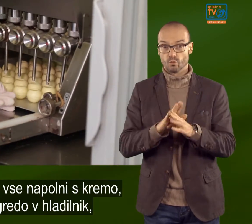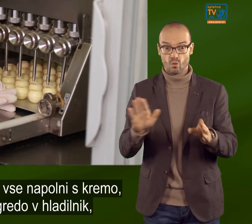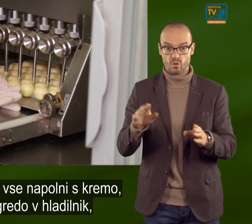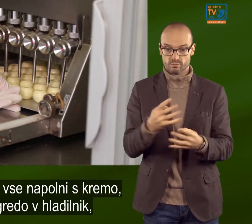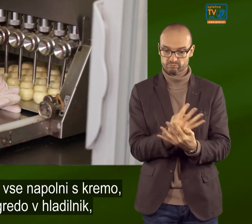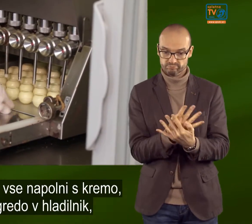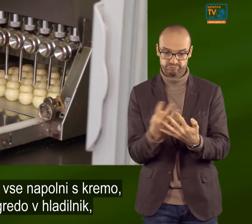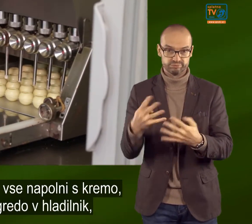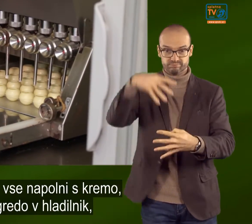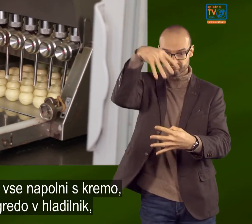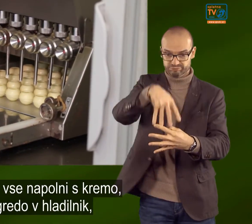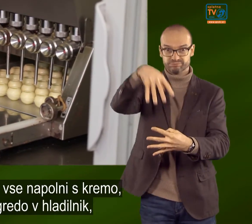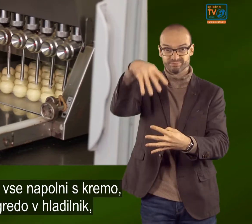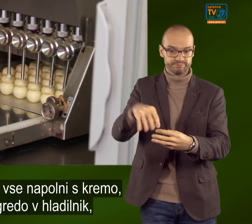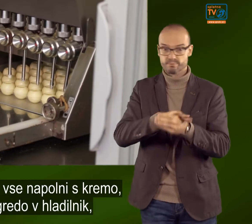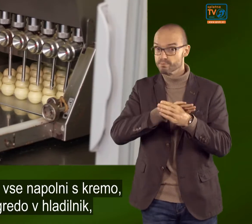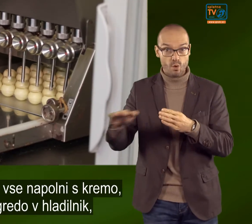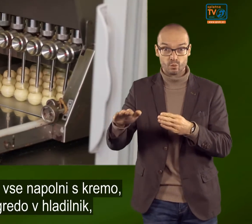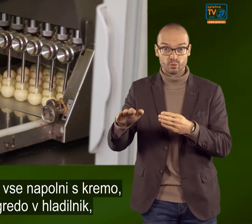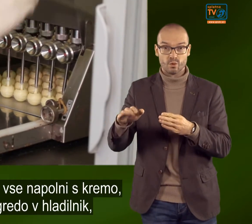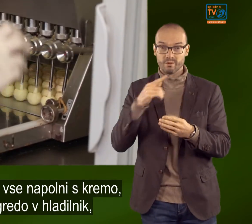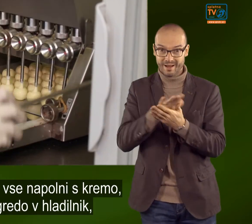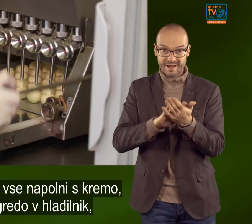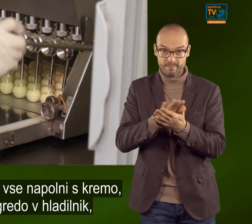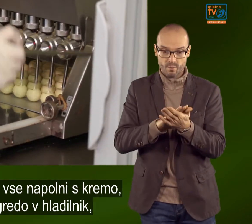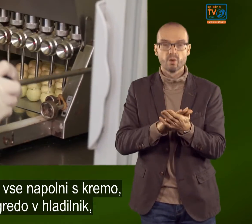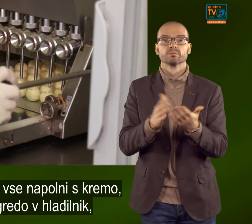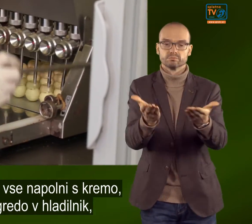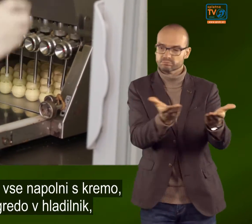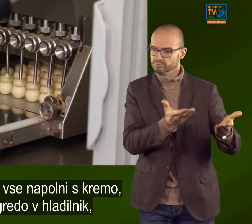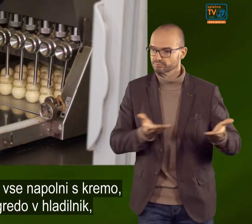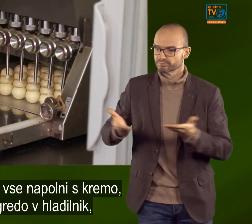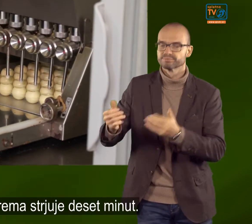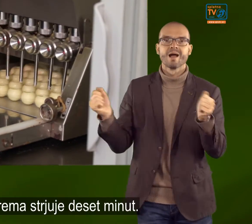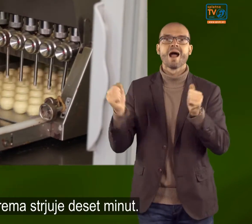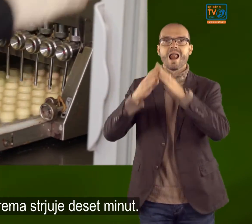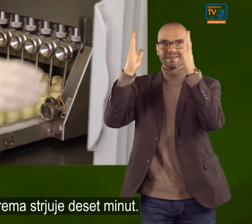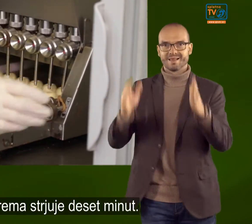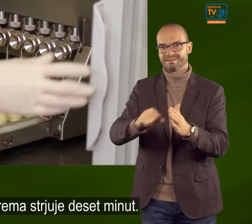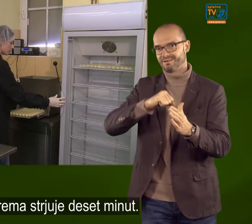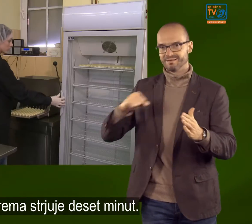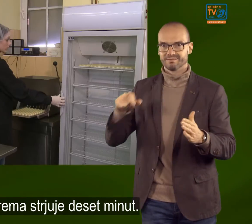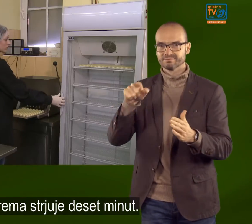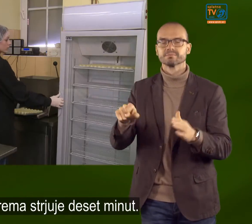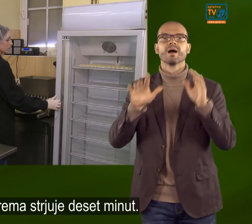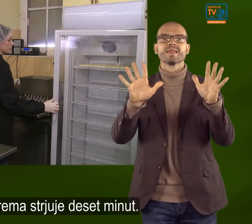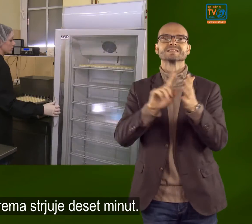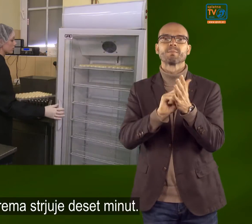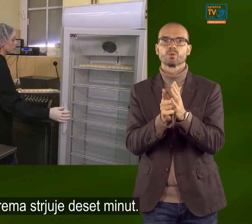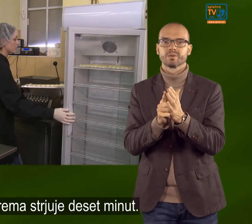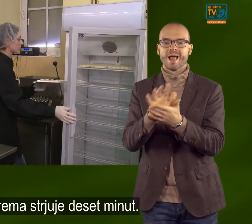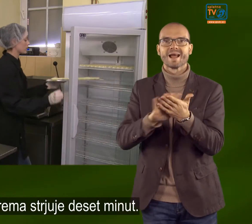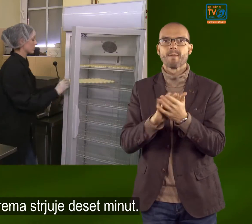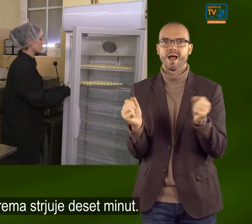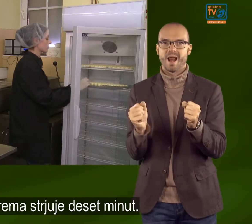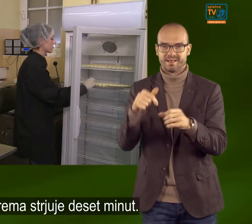Ko vse nafila s kremo, to gre v hladilnik, kjer se krema trdi 10